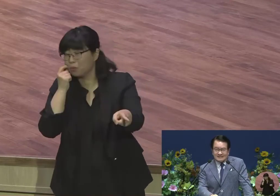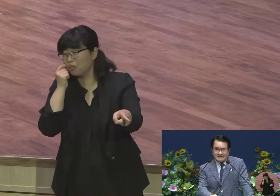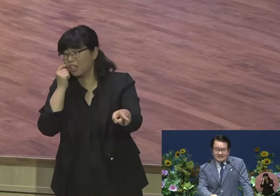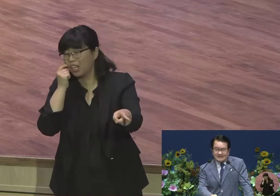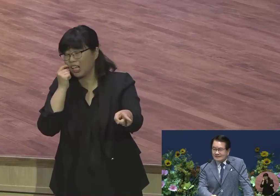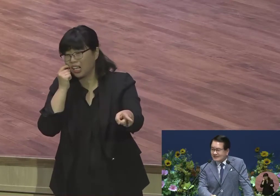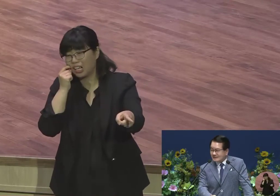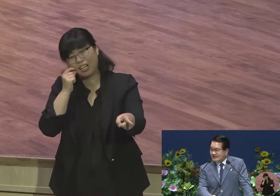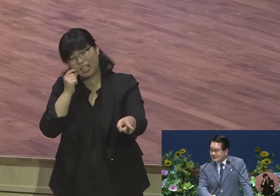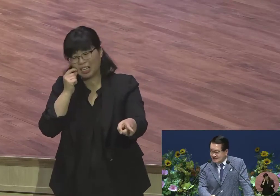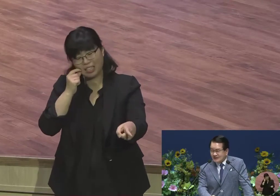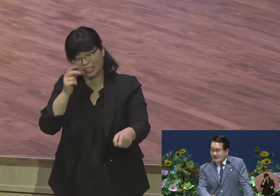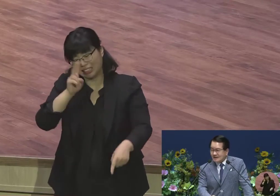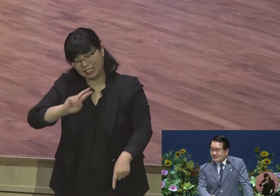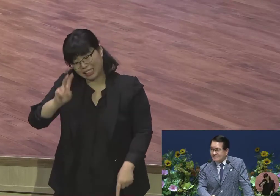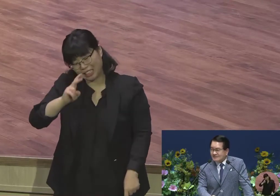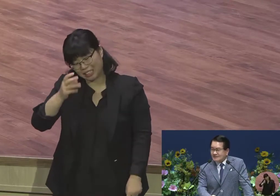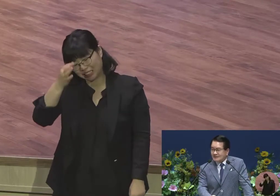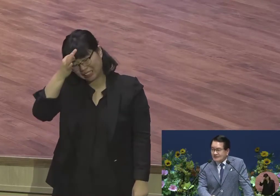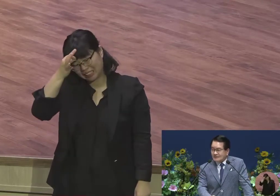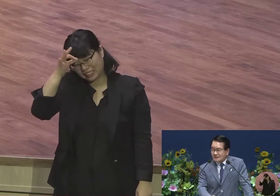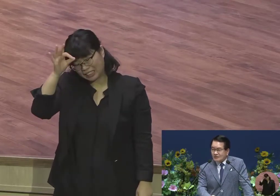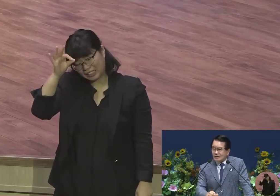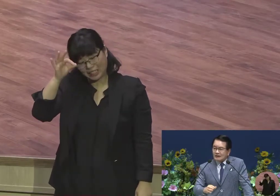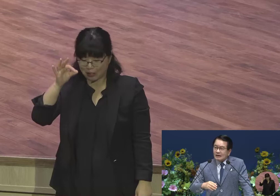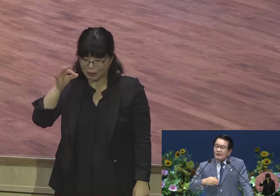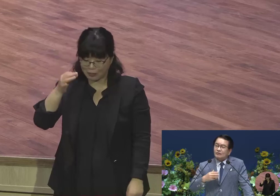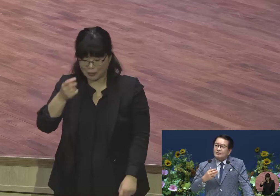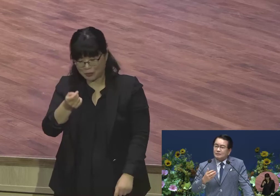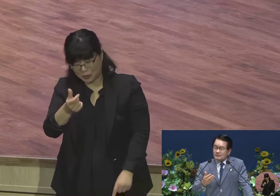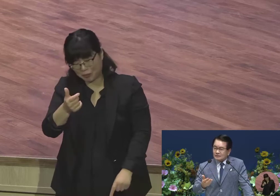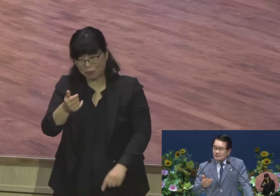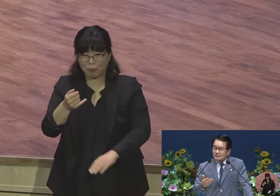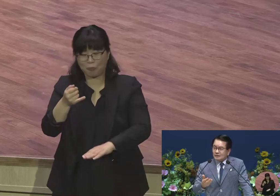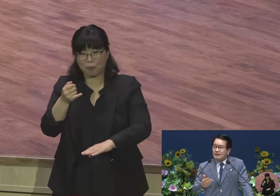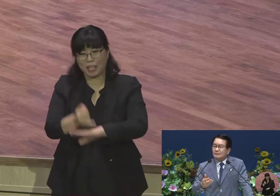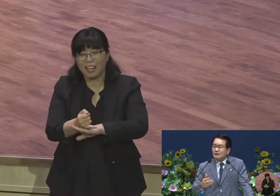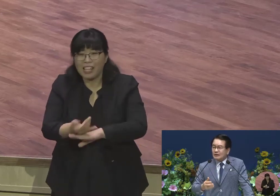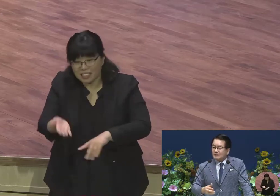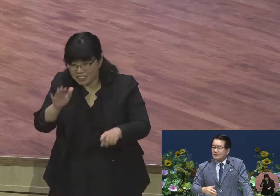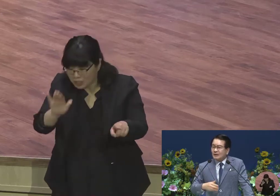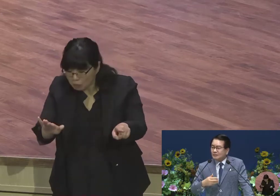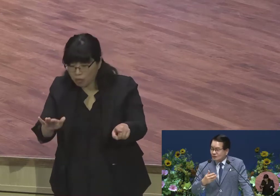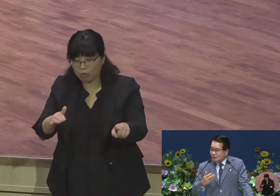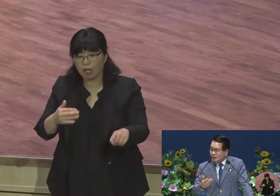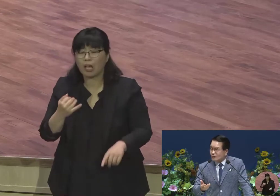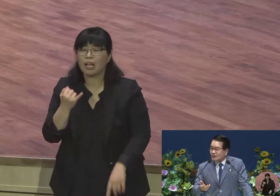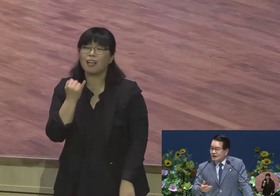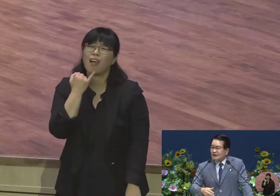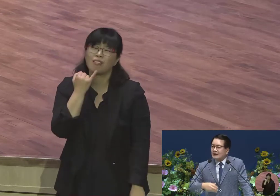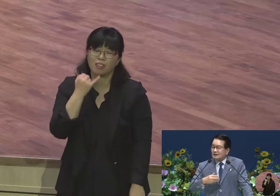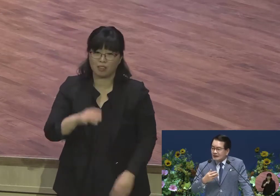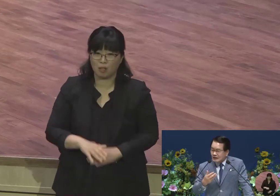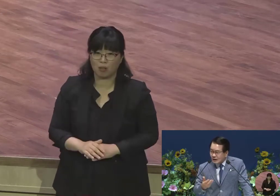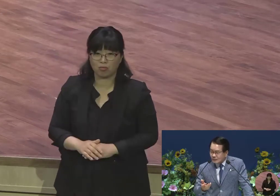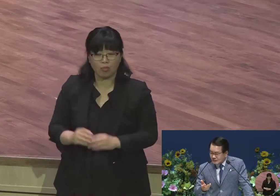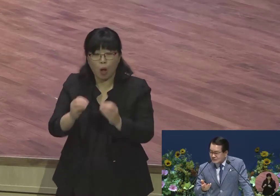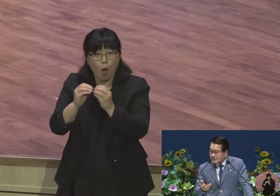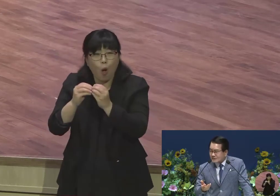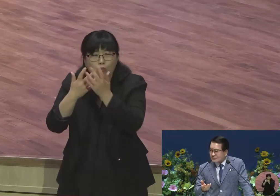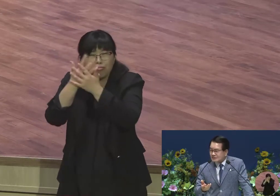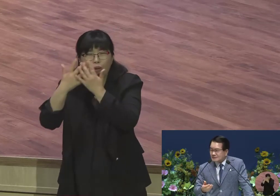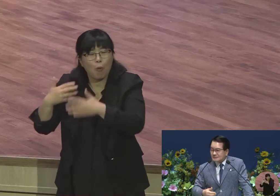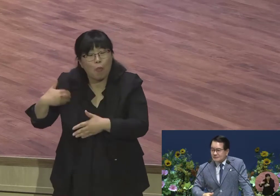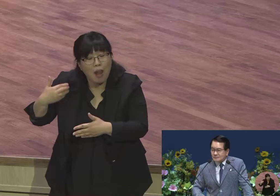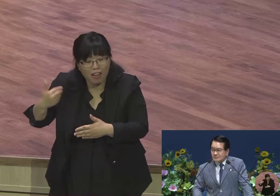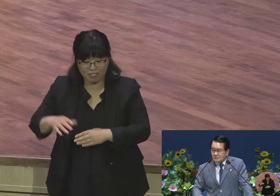진짜 은혜죠 은혜 찬양하고 싶었어 느리면 어때 빠른 뭐 좀 모르면 어때 찬양하고